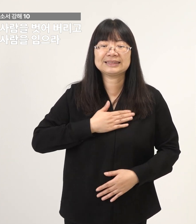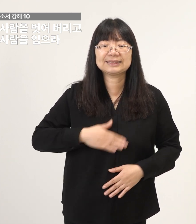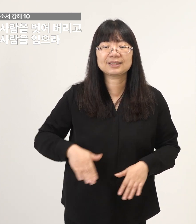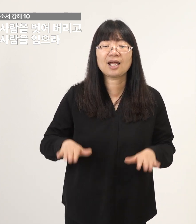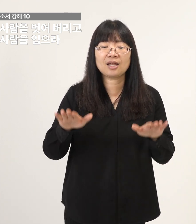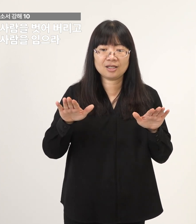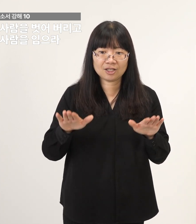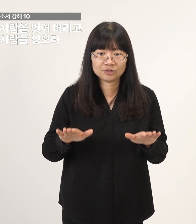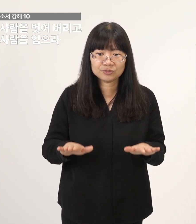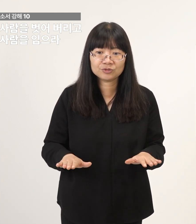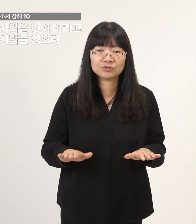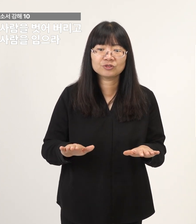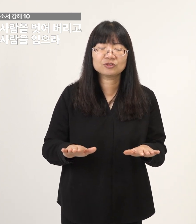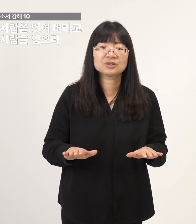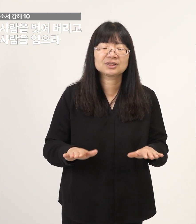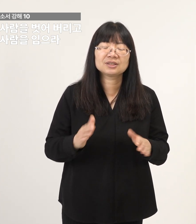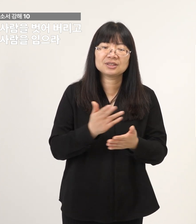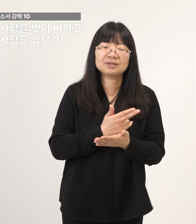나의